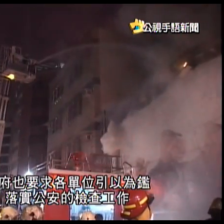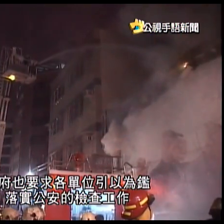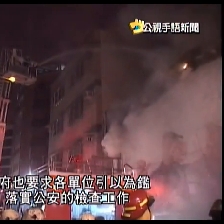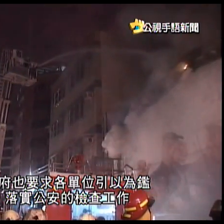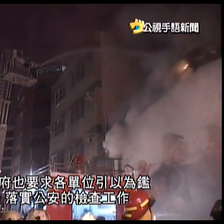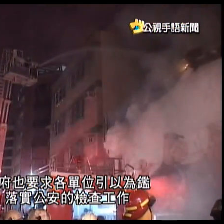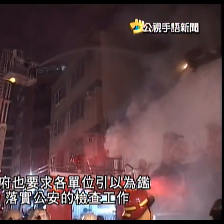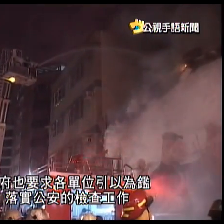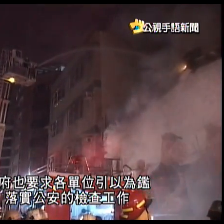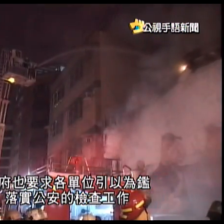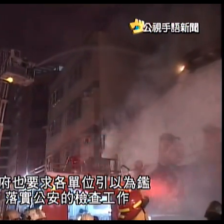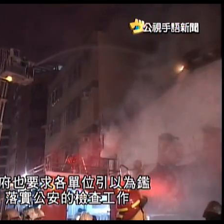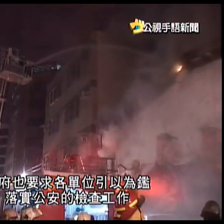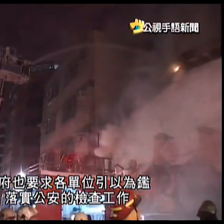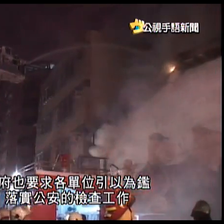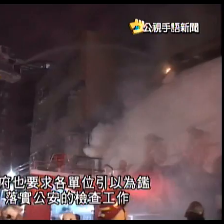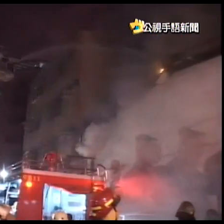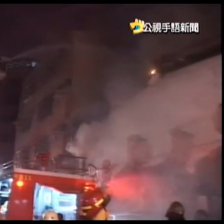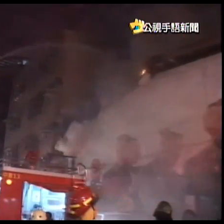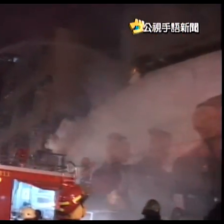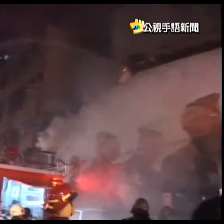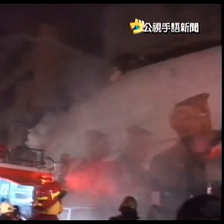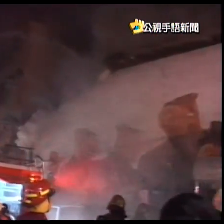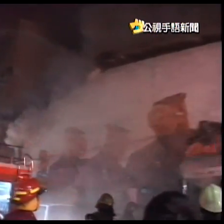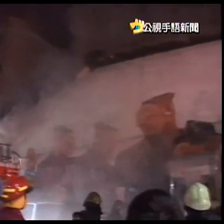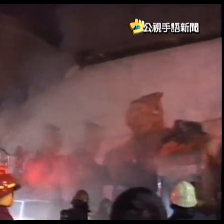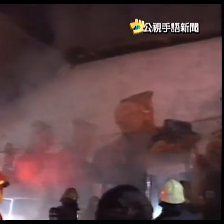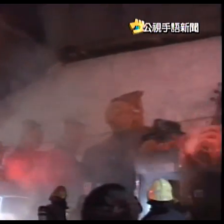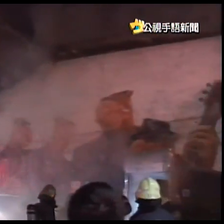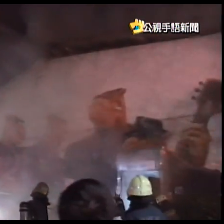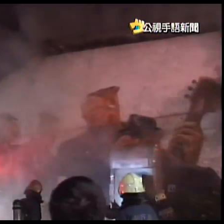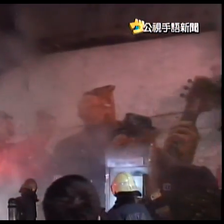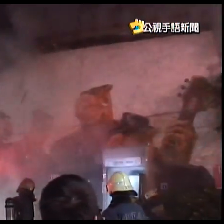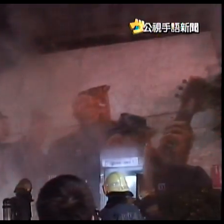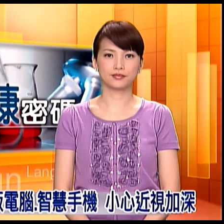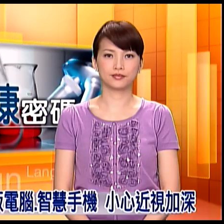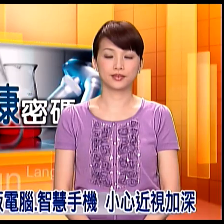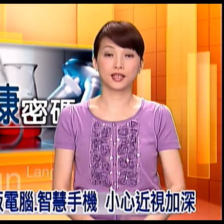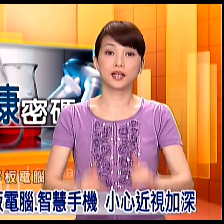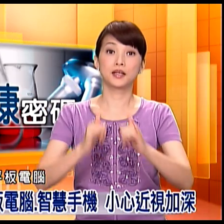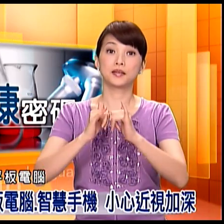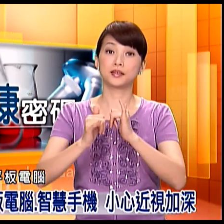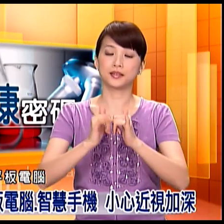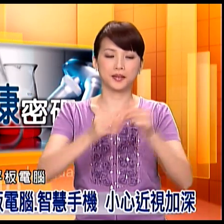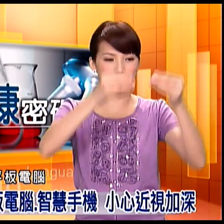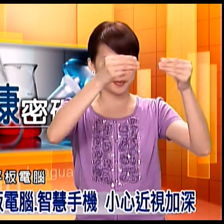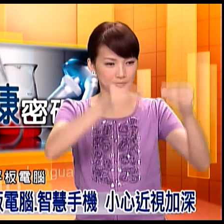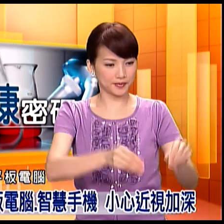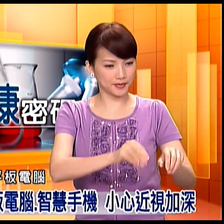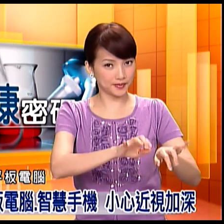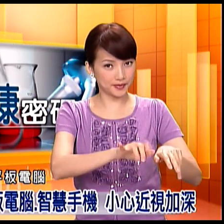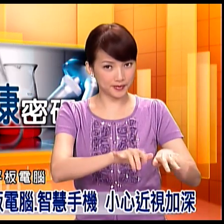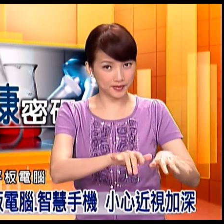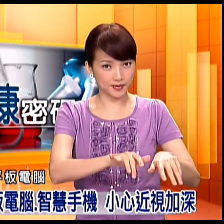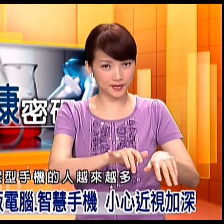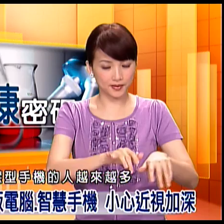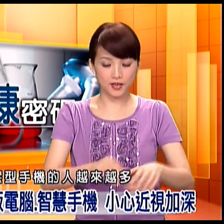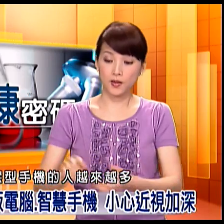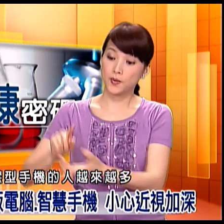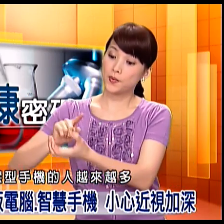公安的检查工作。记者林建生、彭焕群台中报道。 使用平板电脑和智慧型手